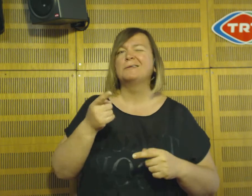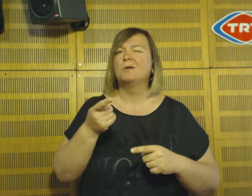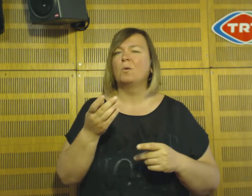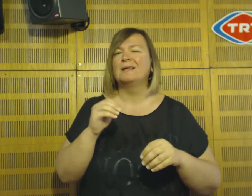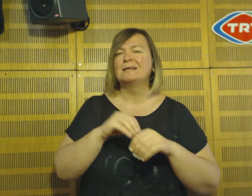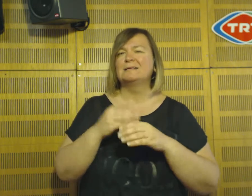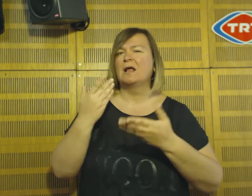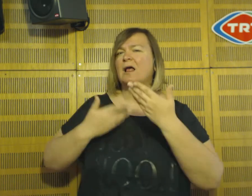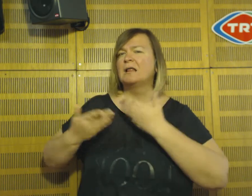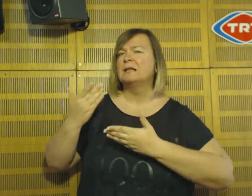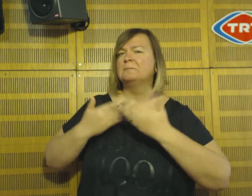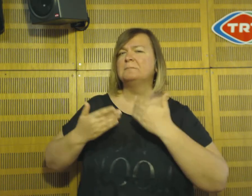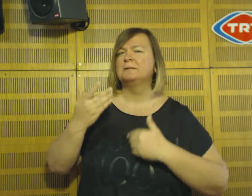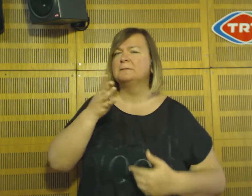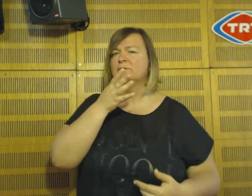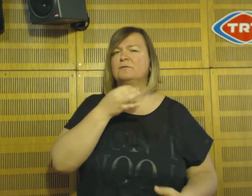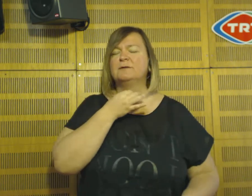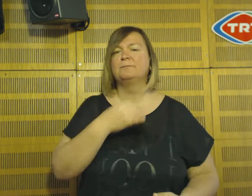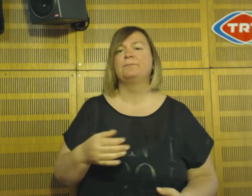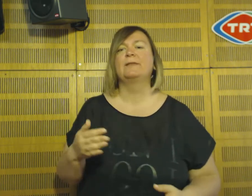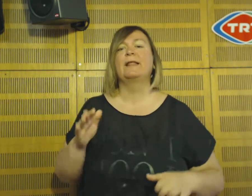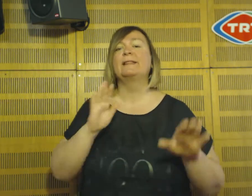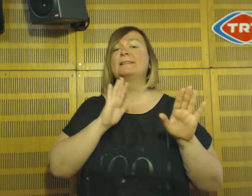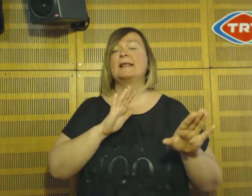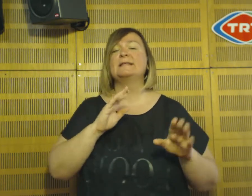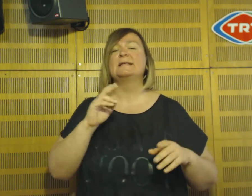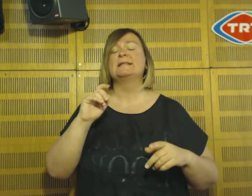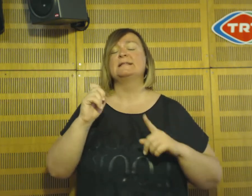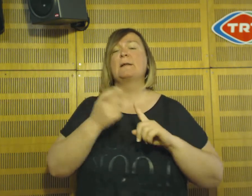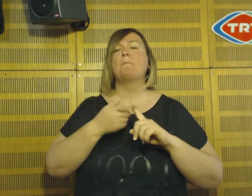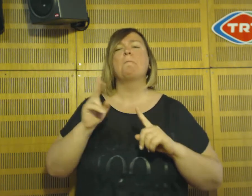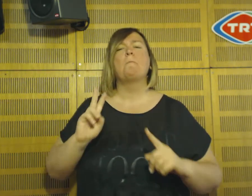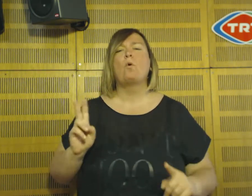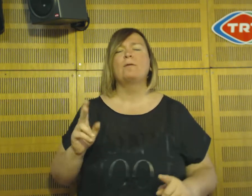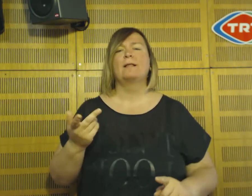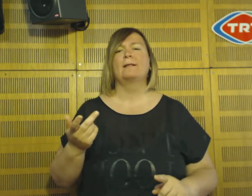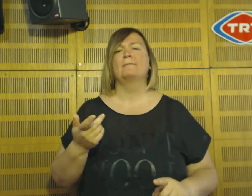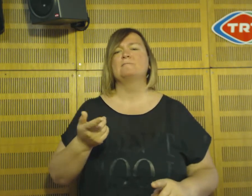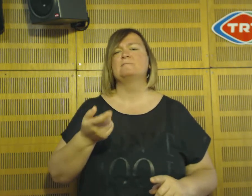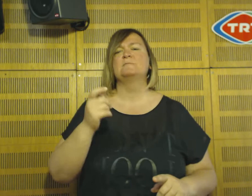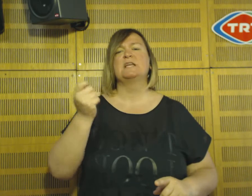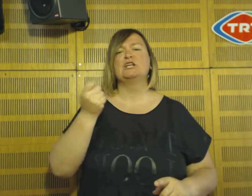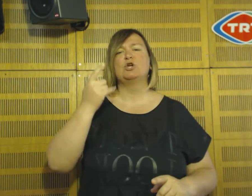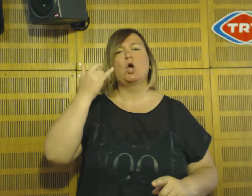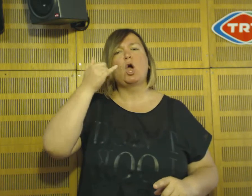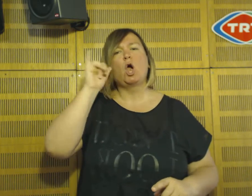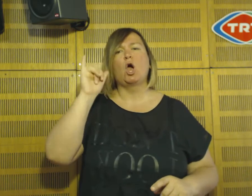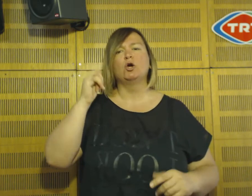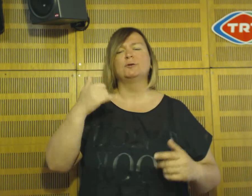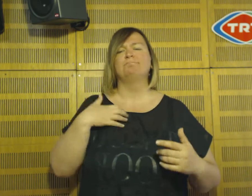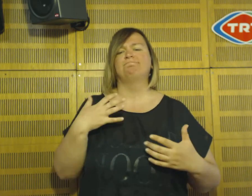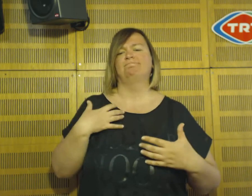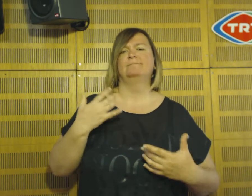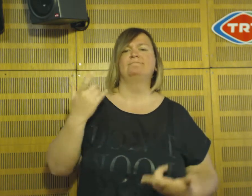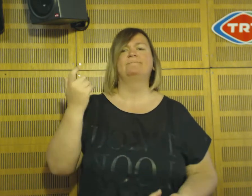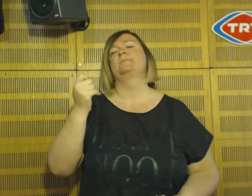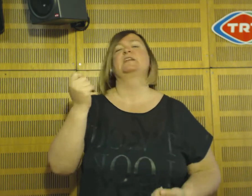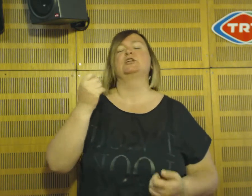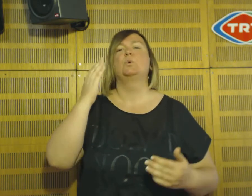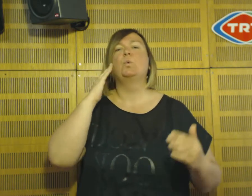bilgi alabilir miyiz sizden? Destekli istihdam modeli, yani mentorlar, iş koçları aracılığıyla kişinin işe uyumu